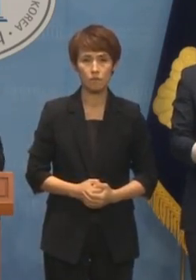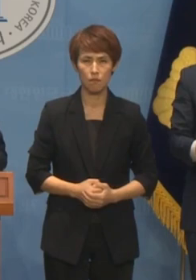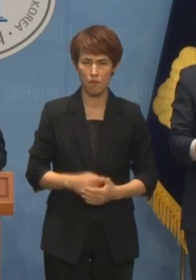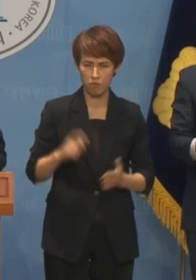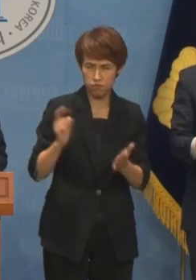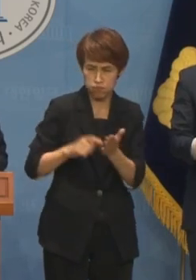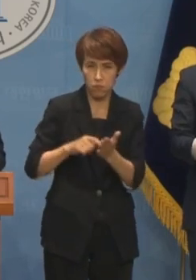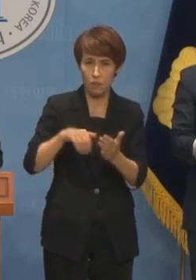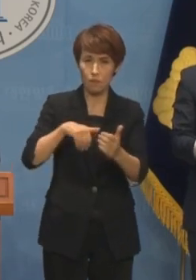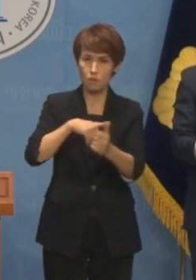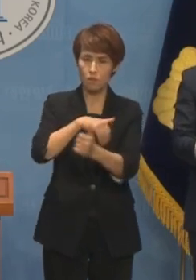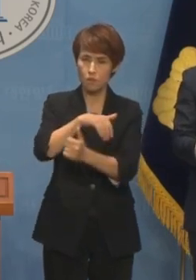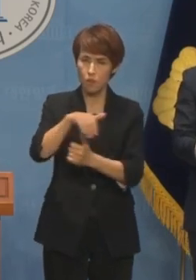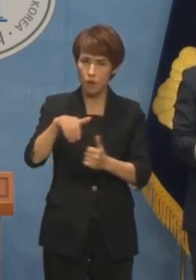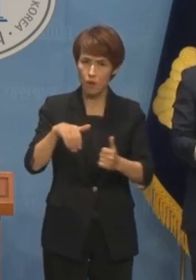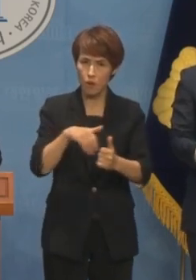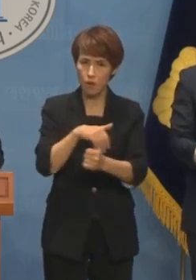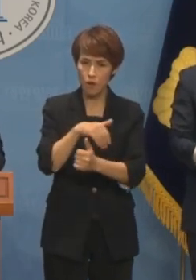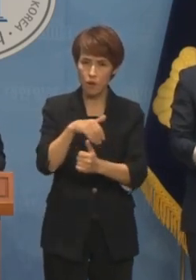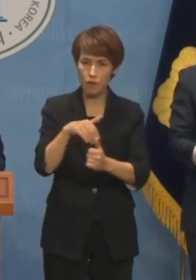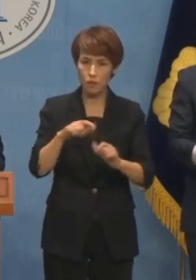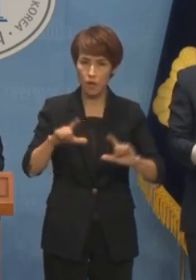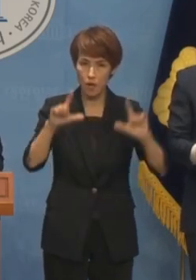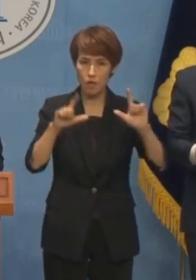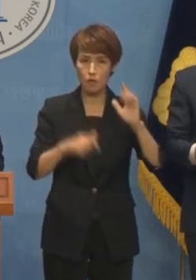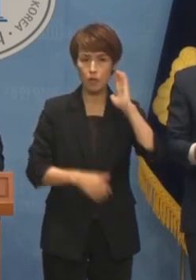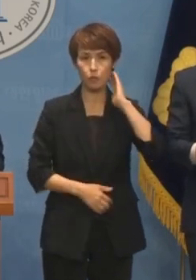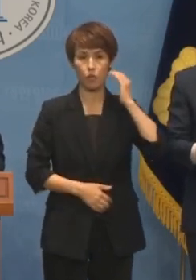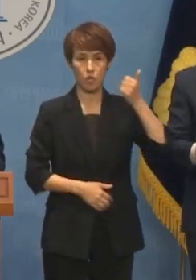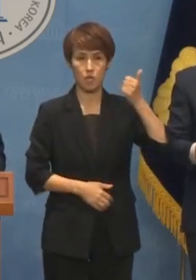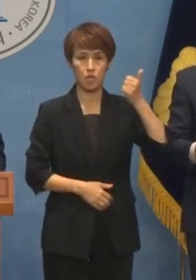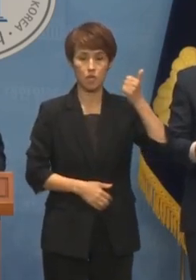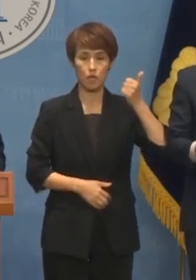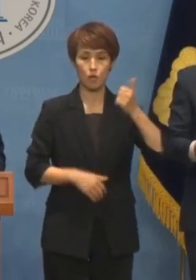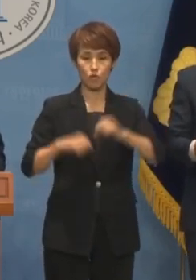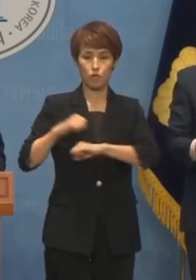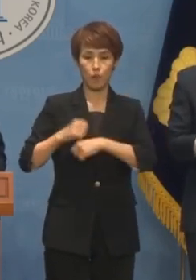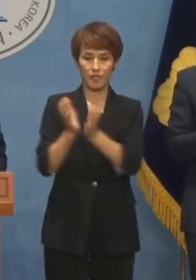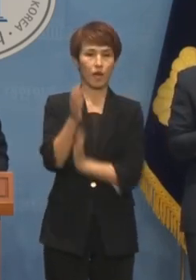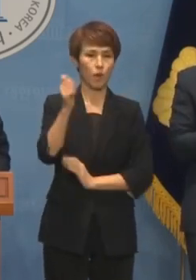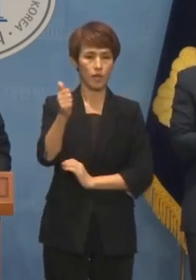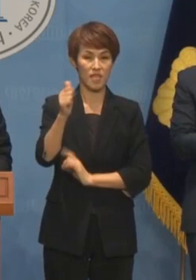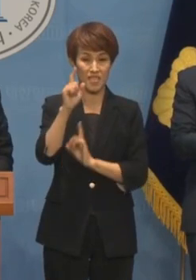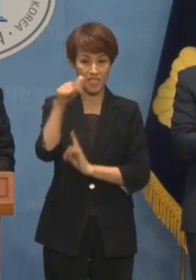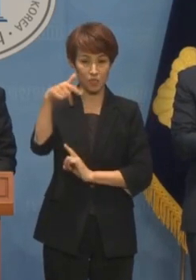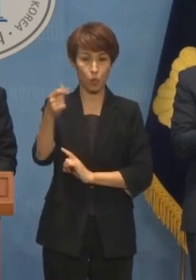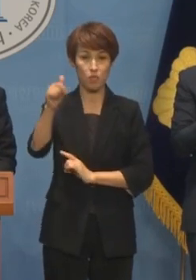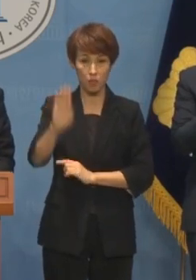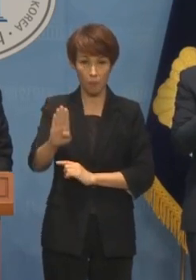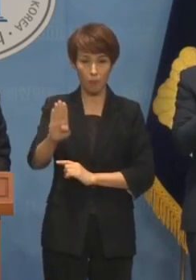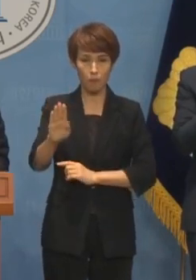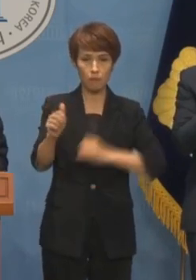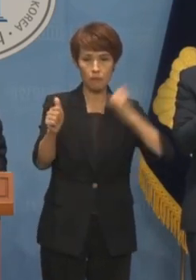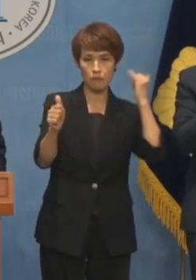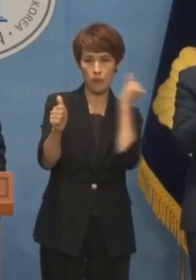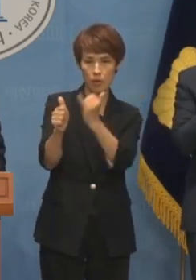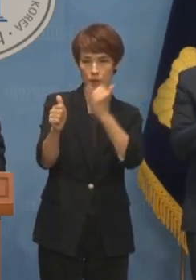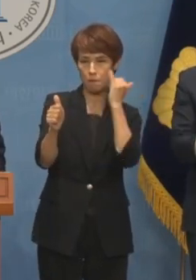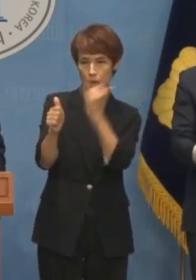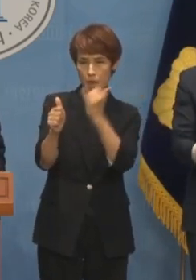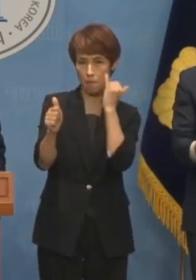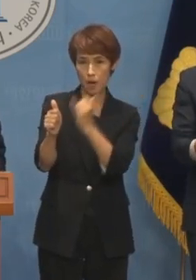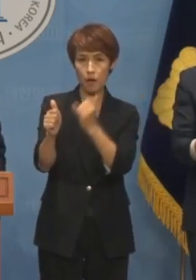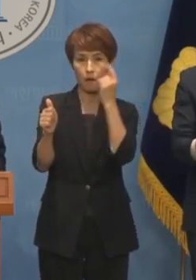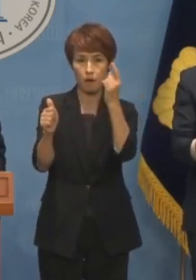긴박하고 급박하게 흘러간 그날 윤석열 대통령이 이종섭 당시 국방부 장관에게 3차례 직접 전화를